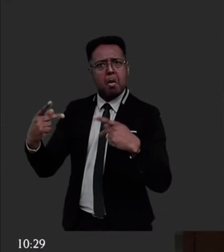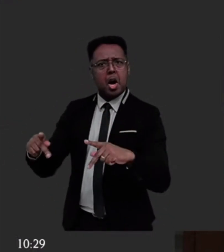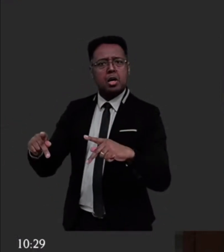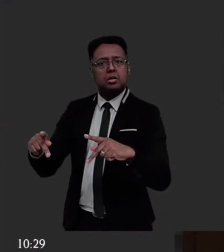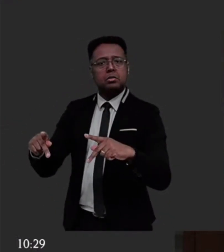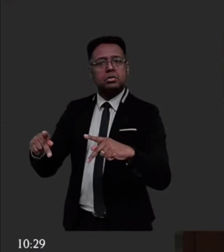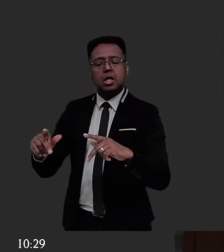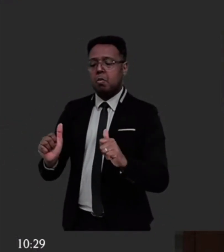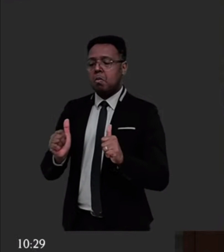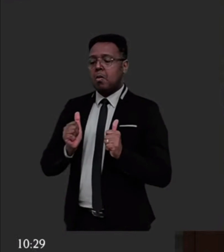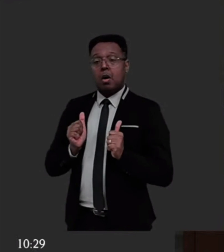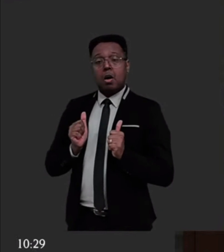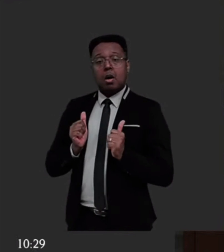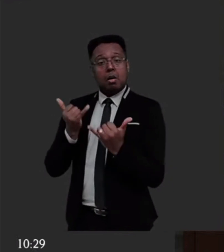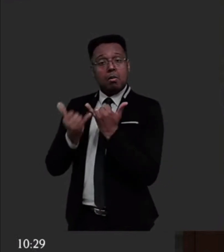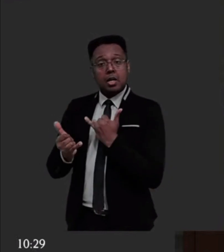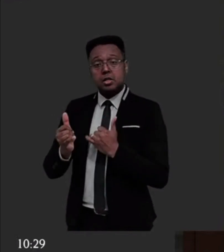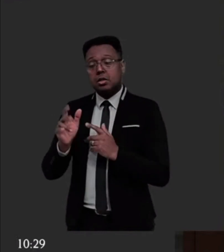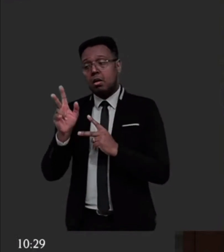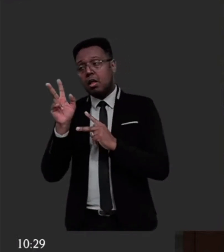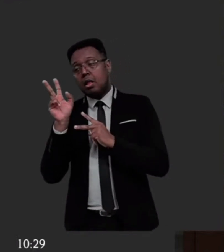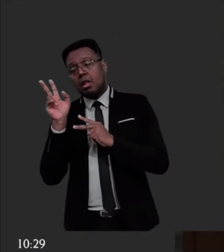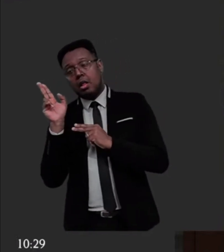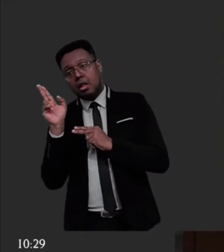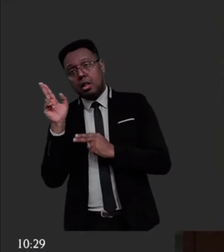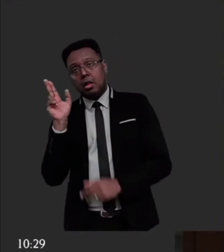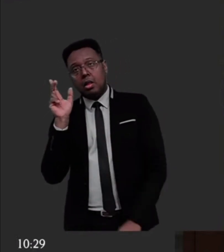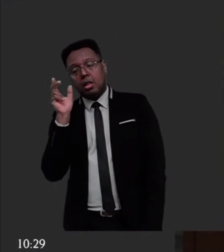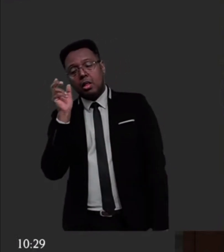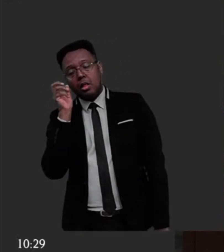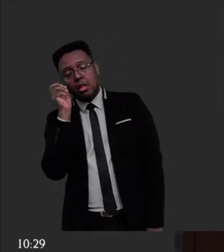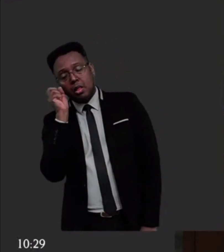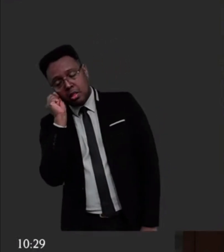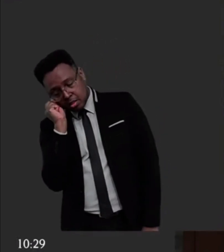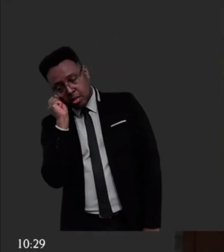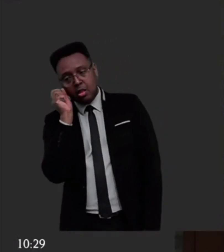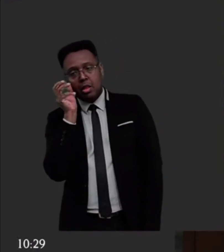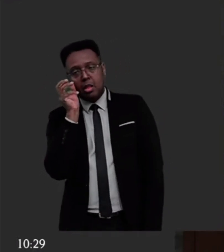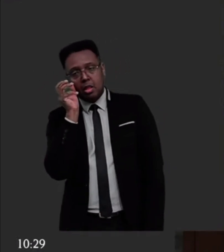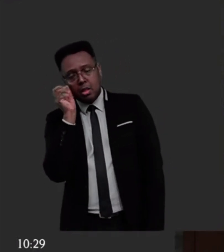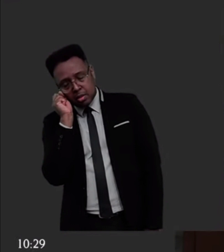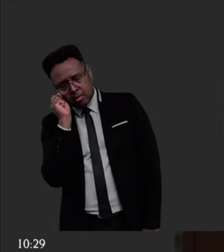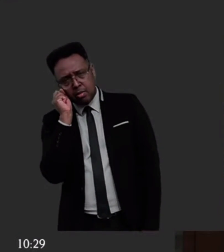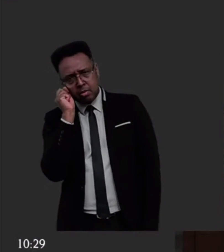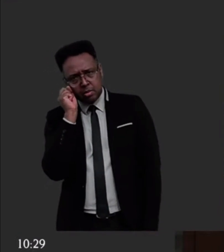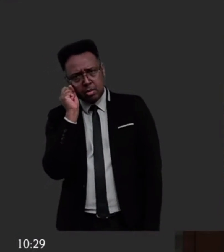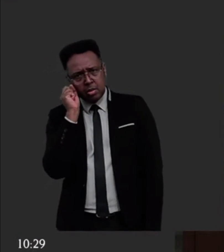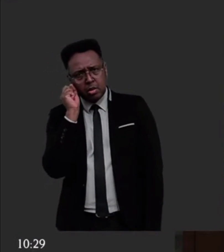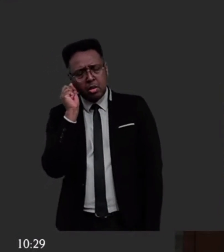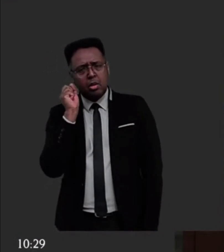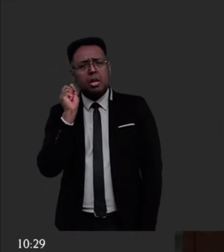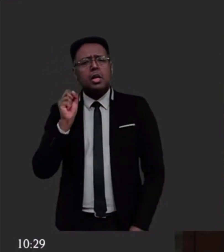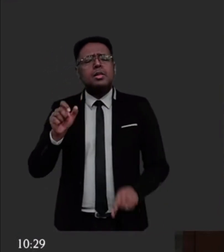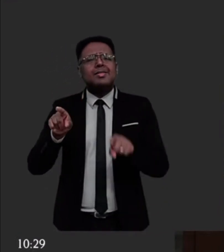Andam adormecidos, estão deitados e amam o tosquenejar. Também acerca